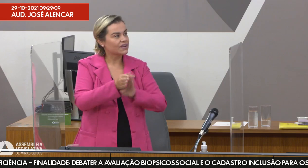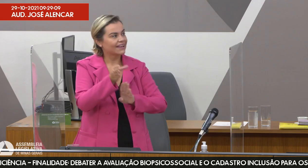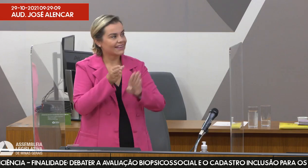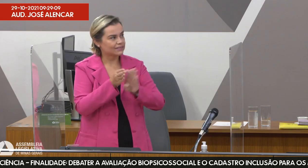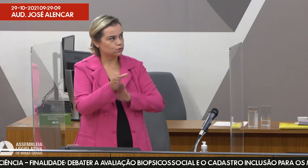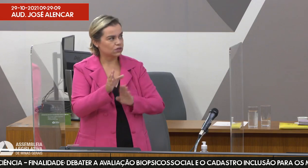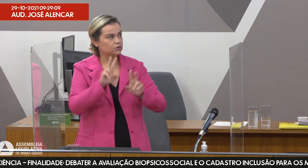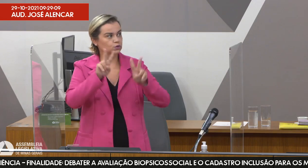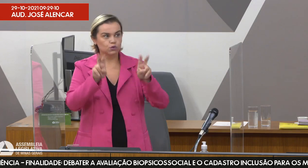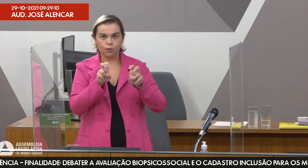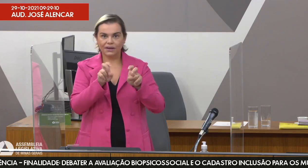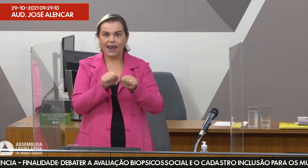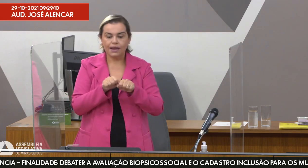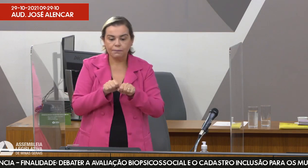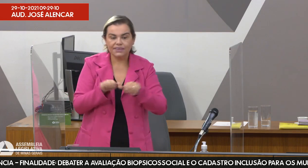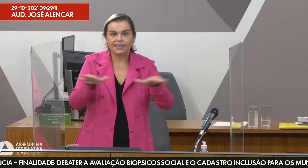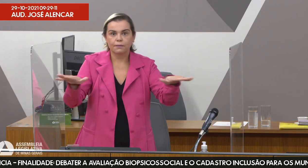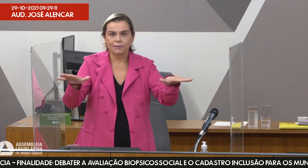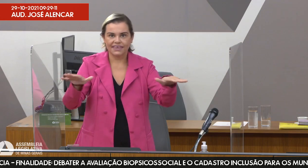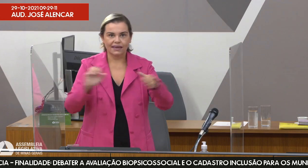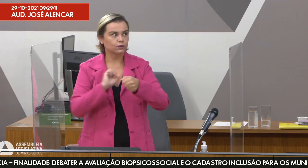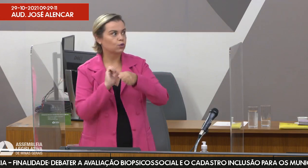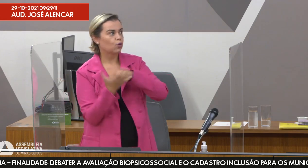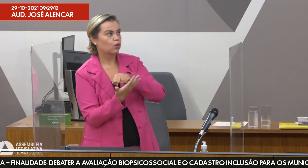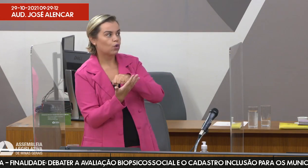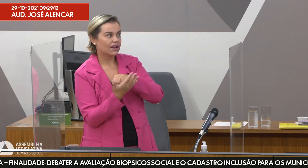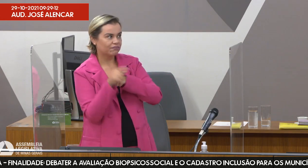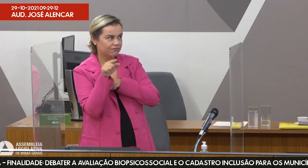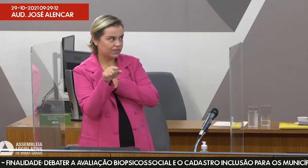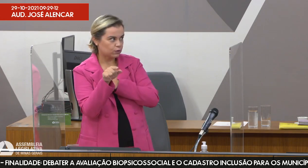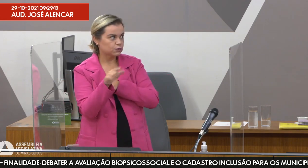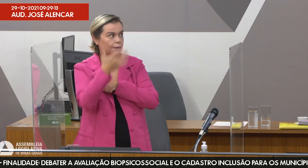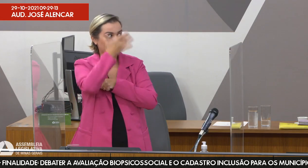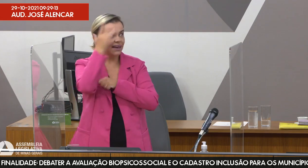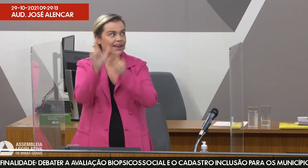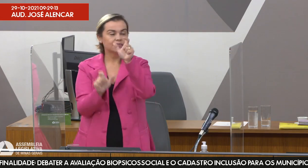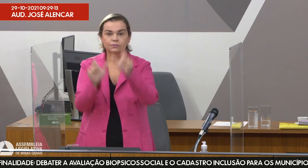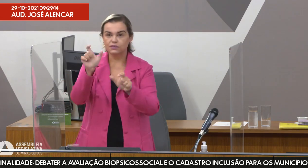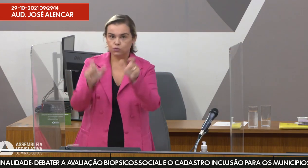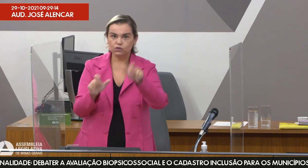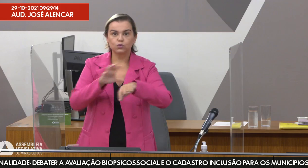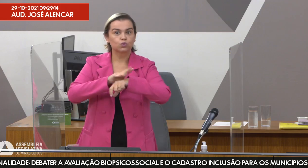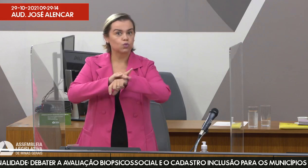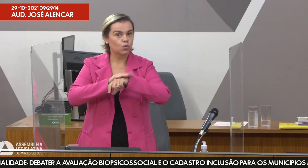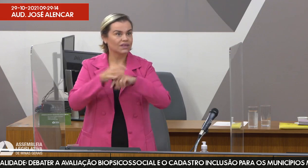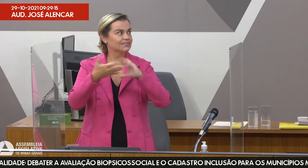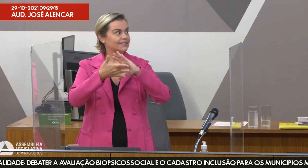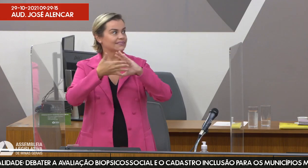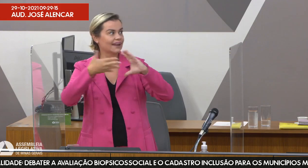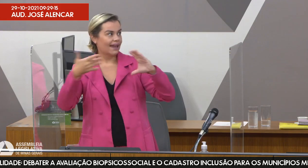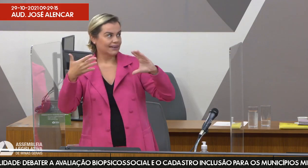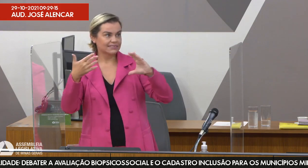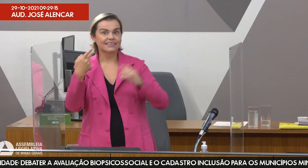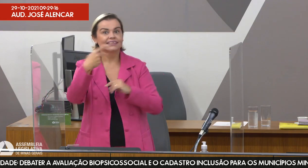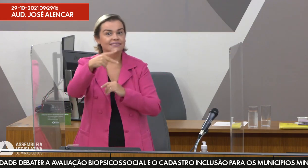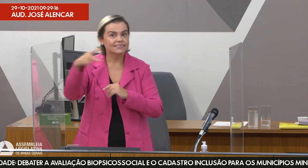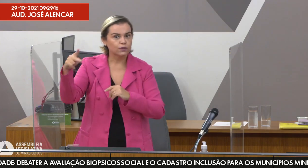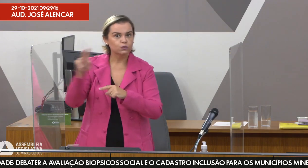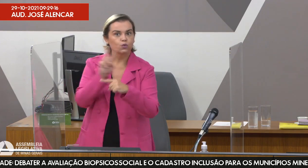Nós desenvolvemos uma cartilha com estratégias para crianças com deficiência e suas famílias no acompanhamento escolar durante o período